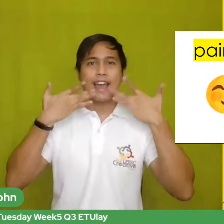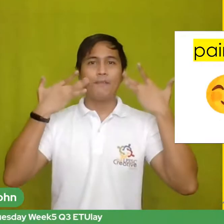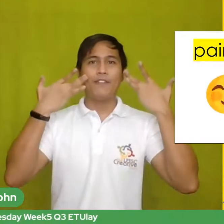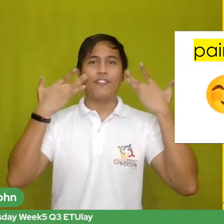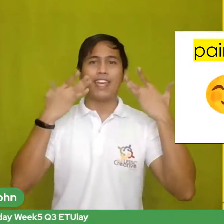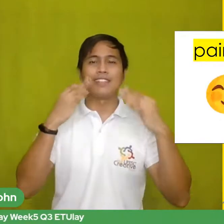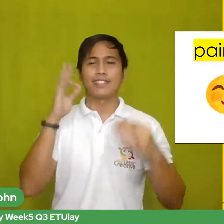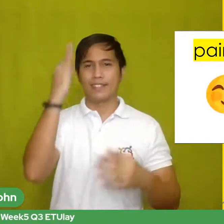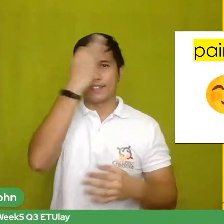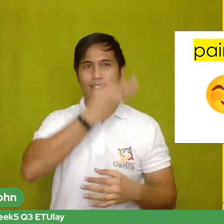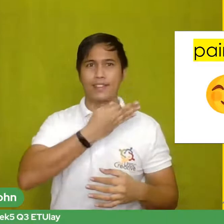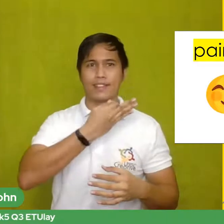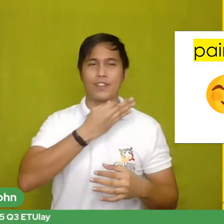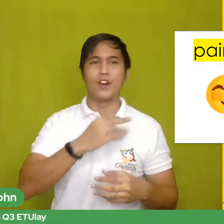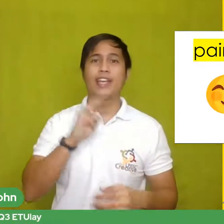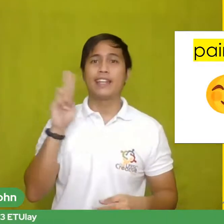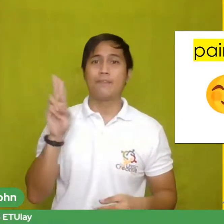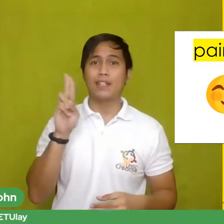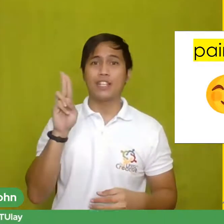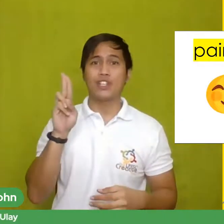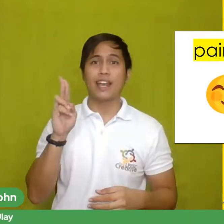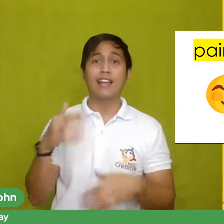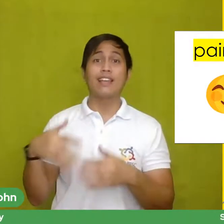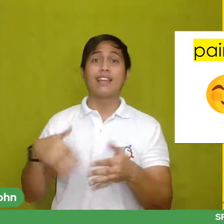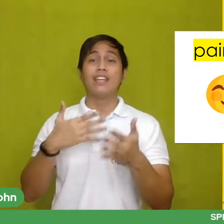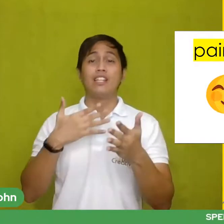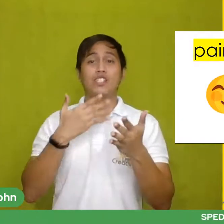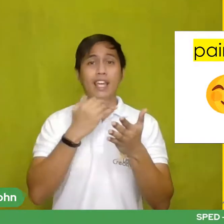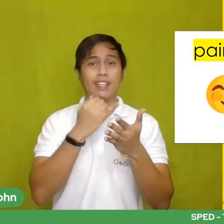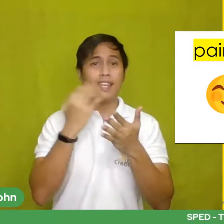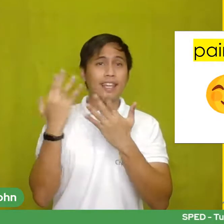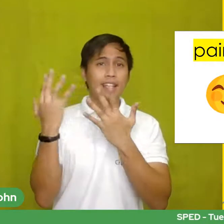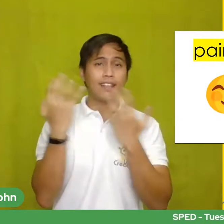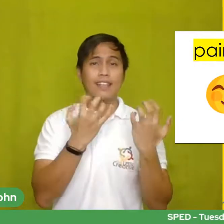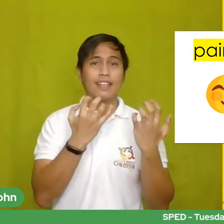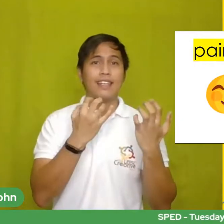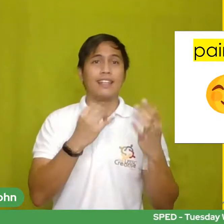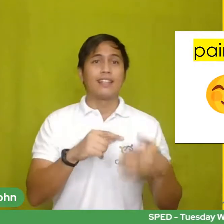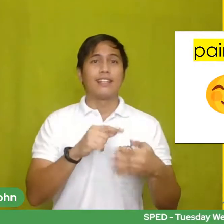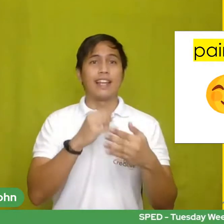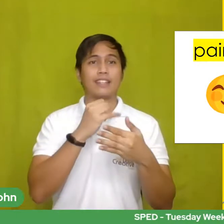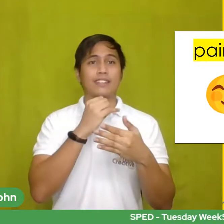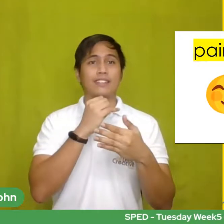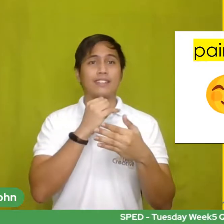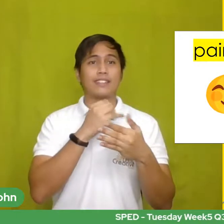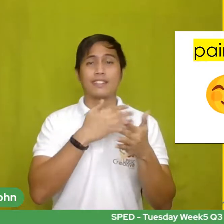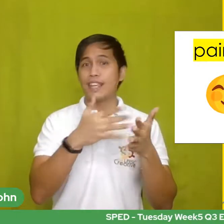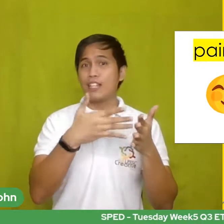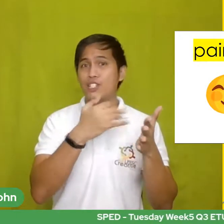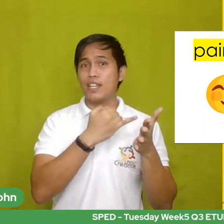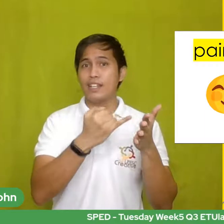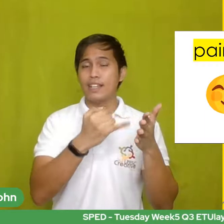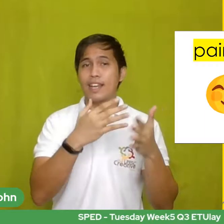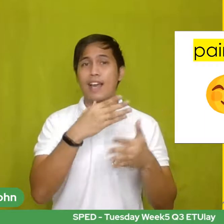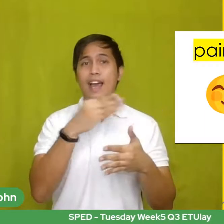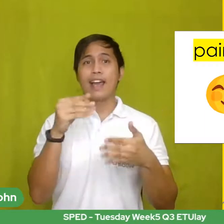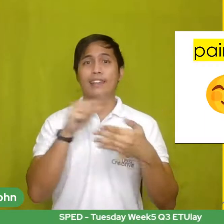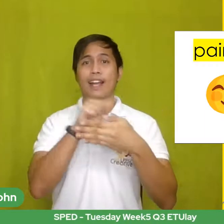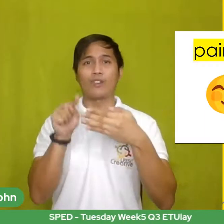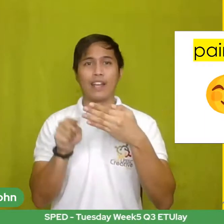happy face. O, ginamitan siya ng shading, ng sketching, at ng